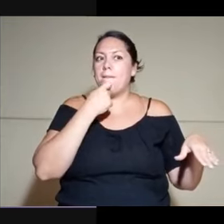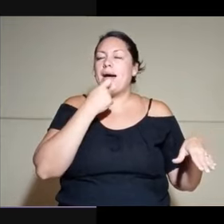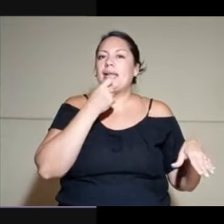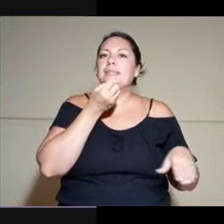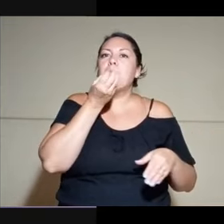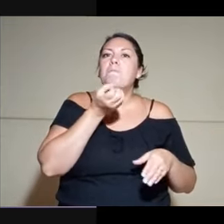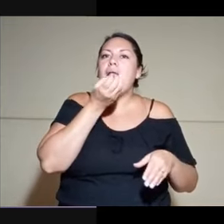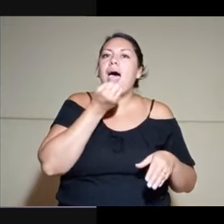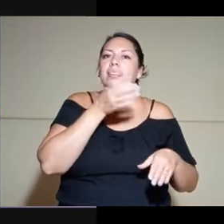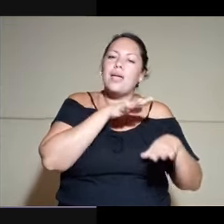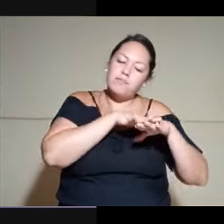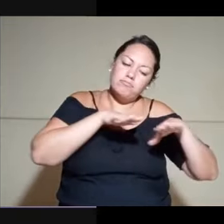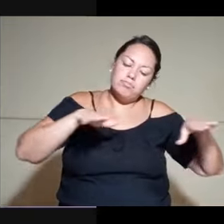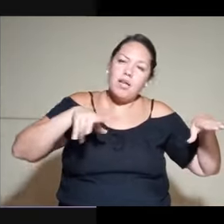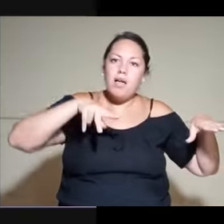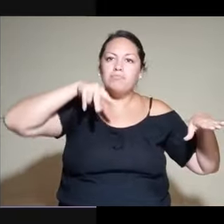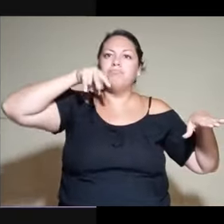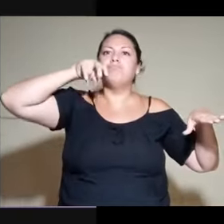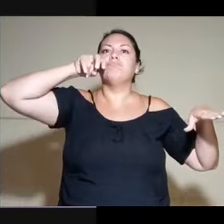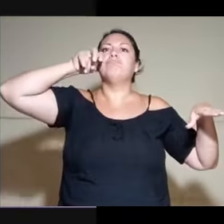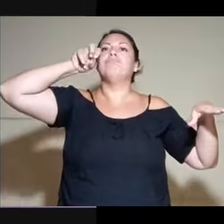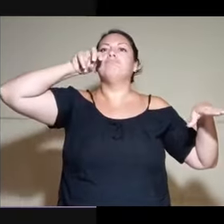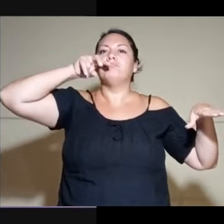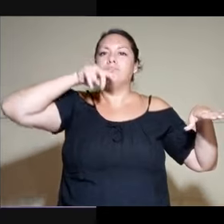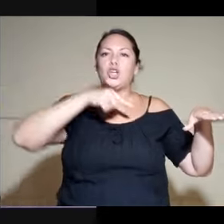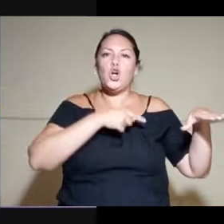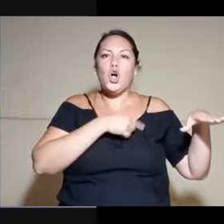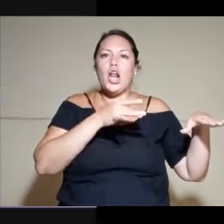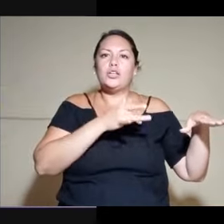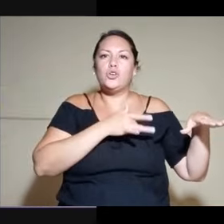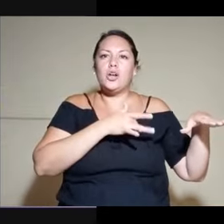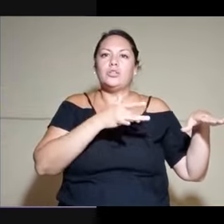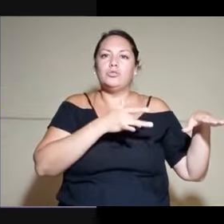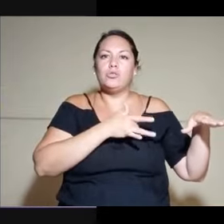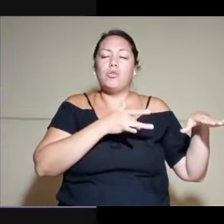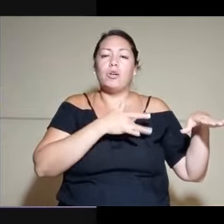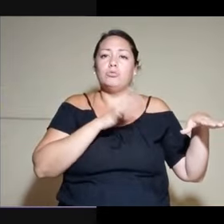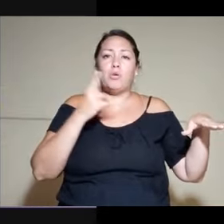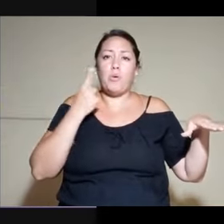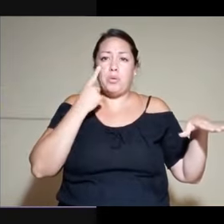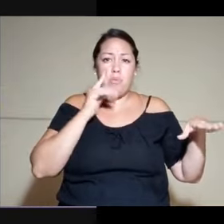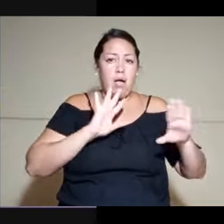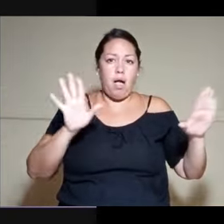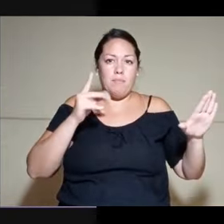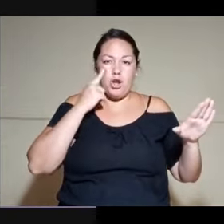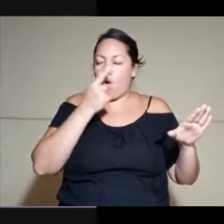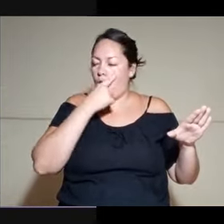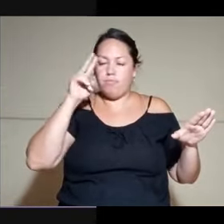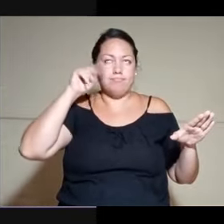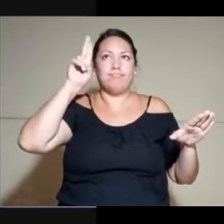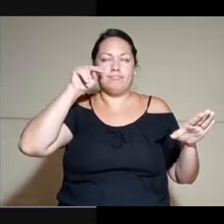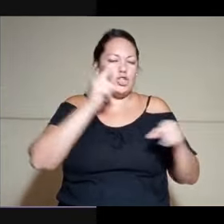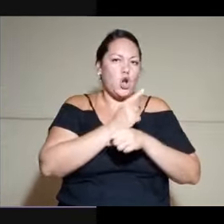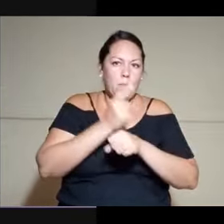prácticamente de coma, el estado vegetativo, que es un vegetal que está en una cama, que respira solamente, que le late